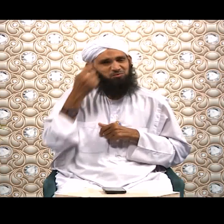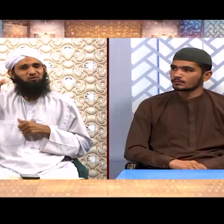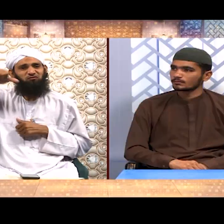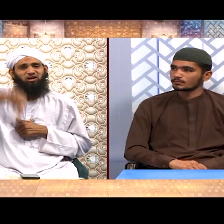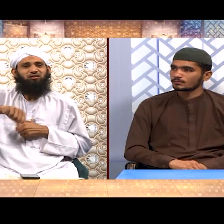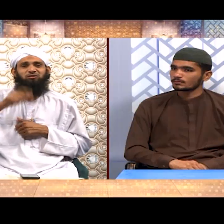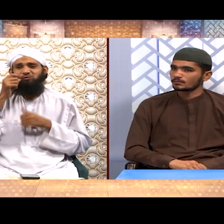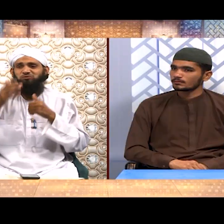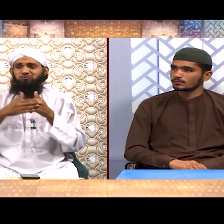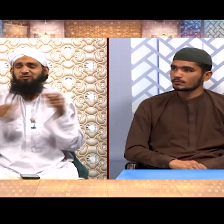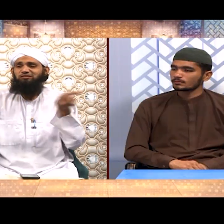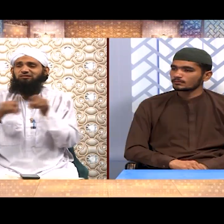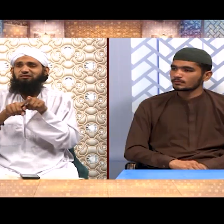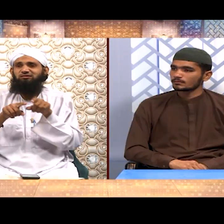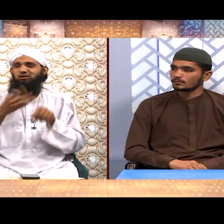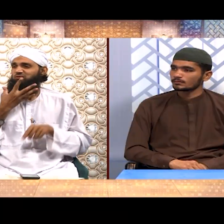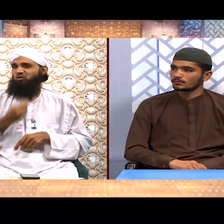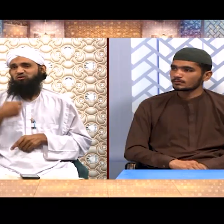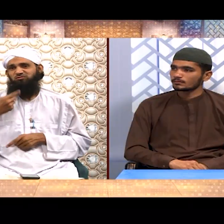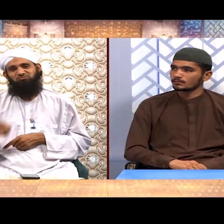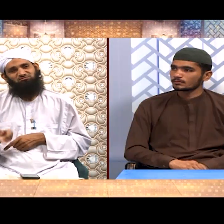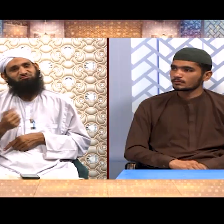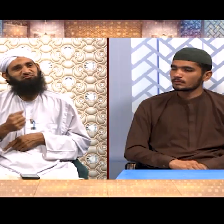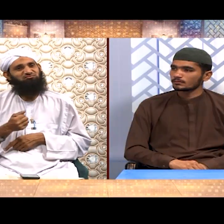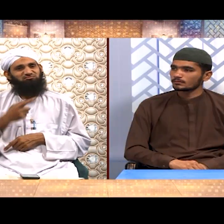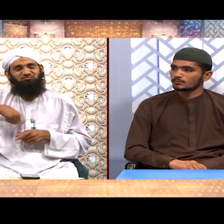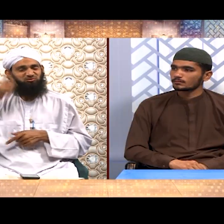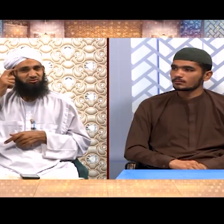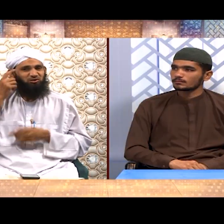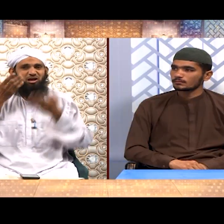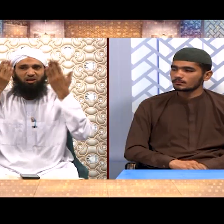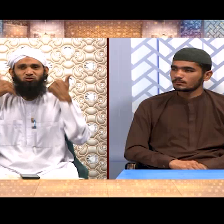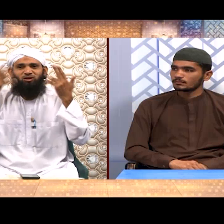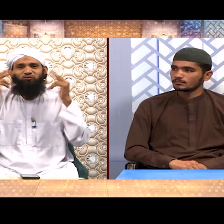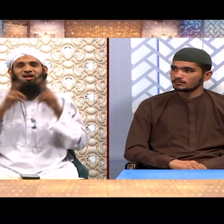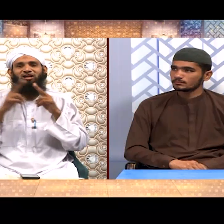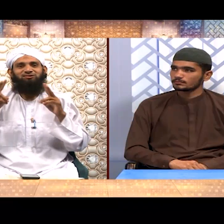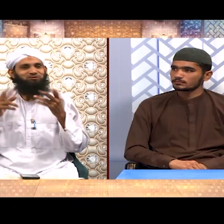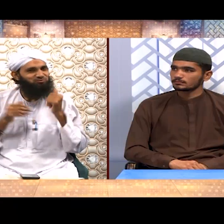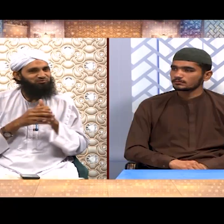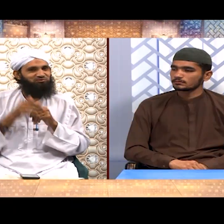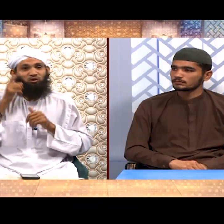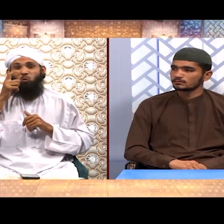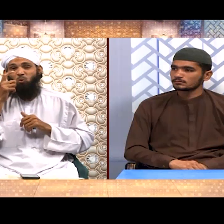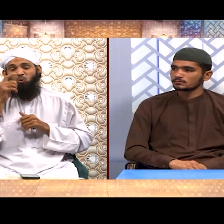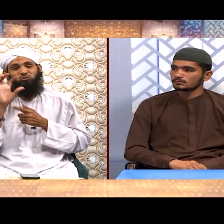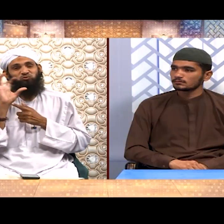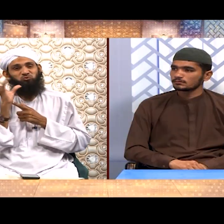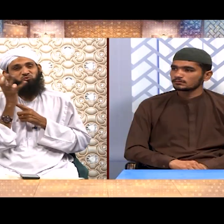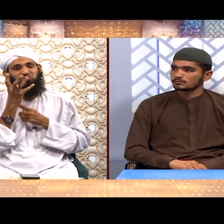جو تم جیسے شخص سے بہائی گئی، وغیرہ وغیرہ۔ یاد رہے کہ ناشکری کے الفاظ نہ صرف عورت کی دنیاوی زندگی کو اجاڑ